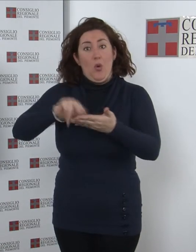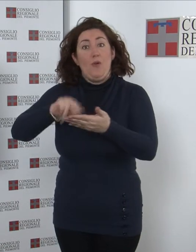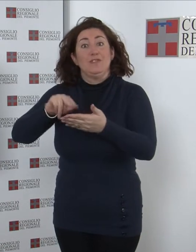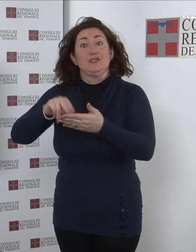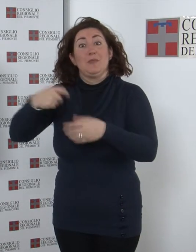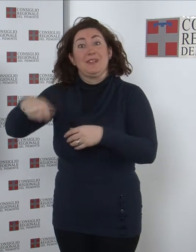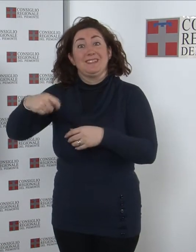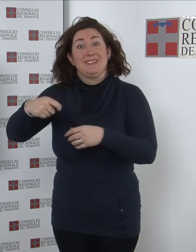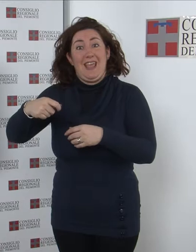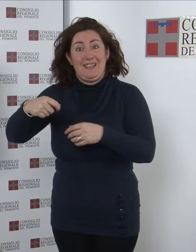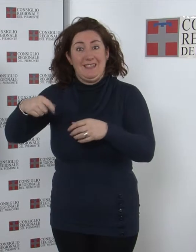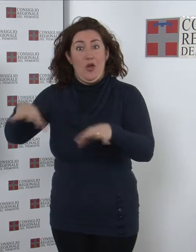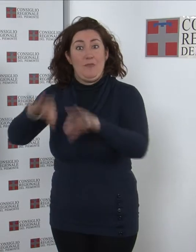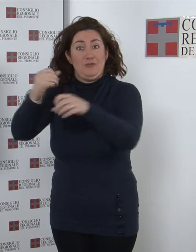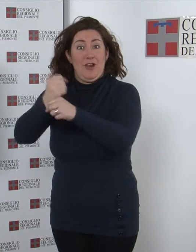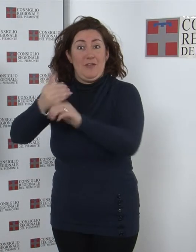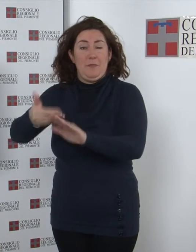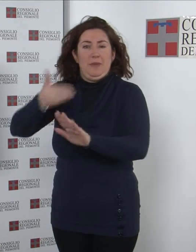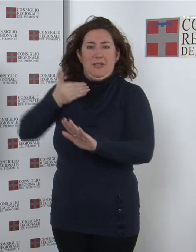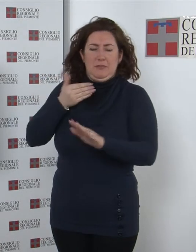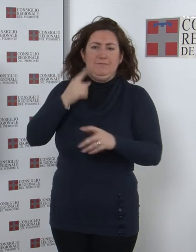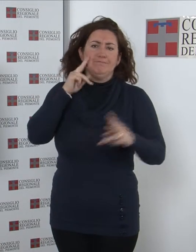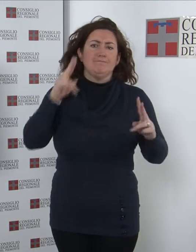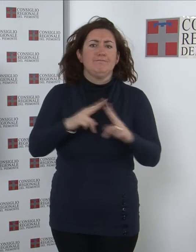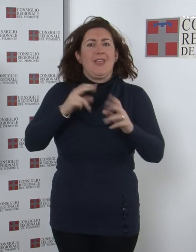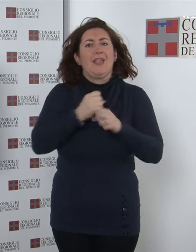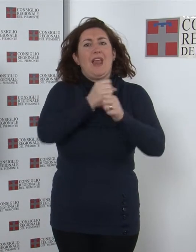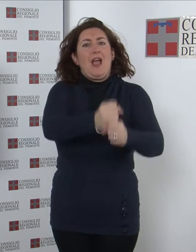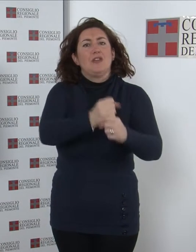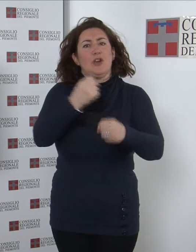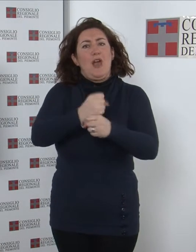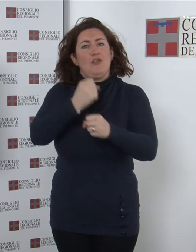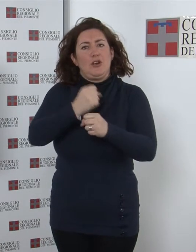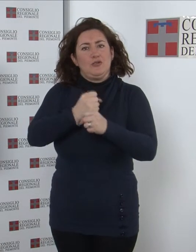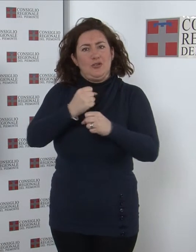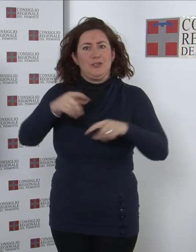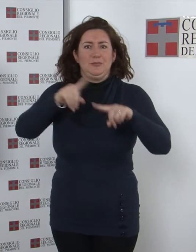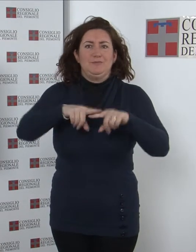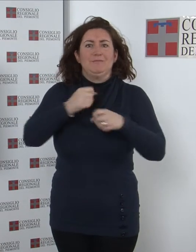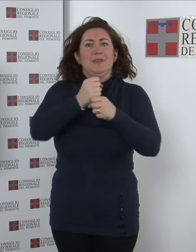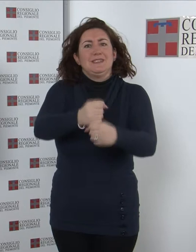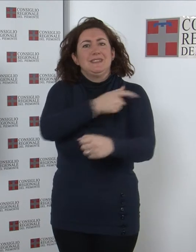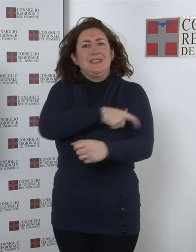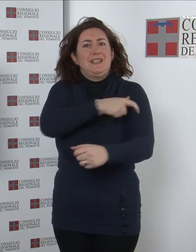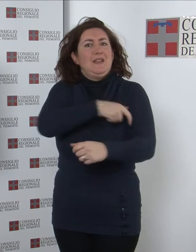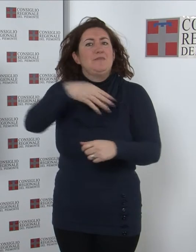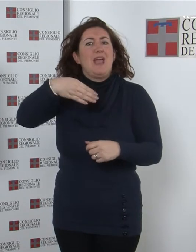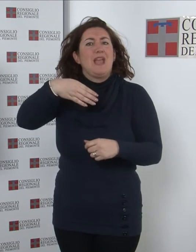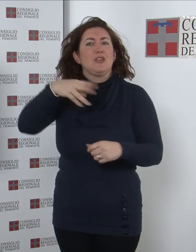consiglieri assessori hanno ricevuto una delegazione di lavoratori e rappresentanti sindacali della magnetto de Rivoli preoccupati per il futuro